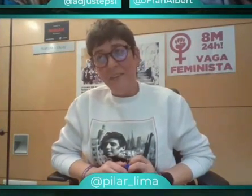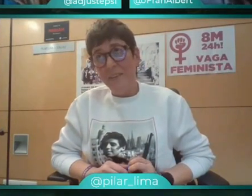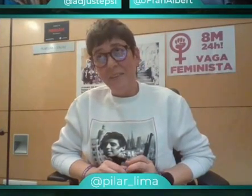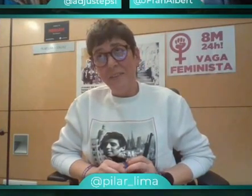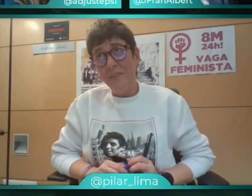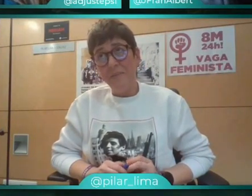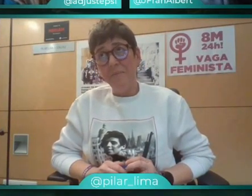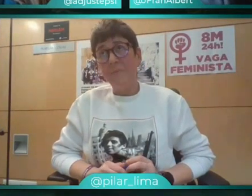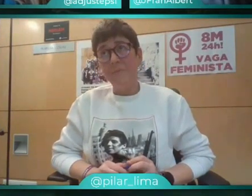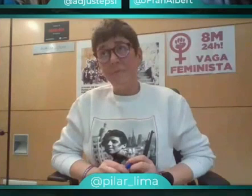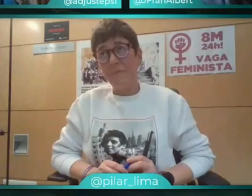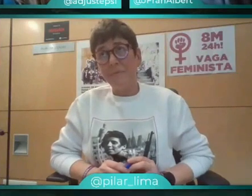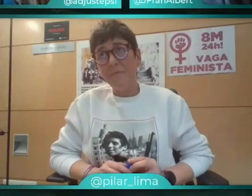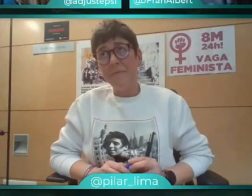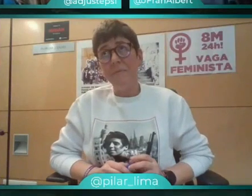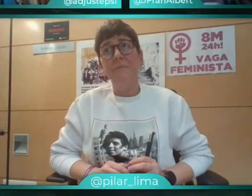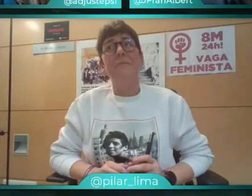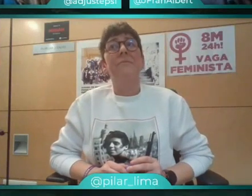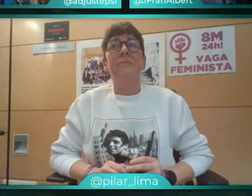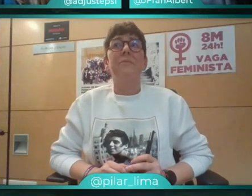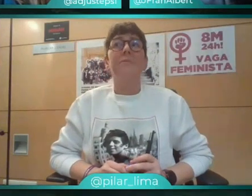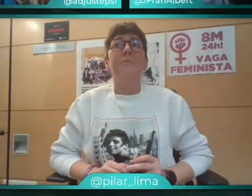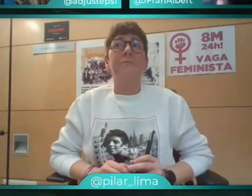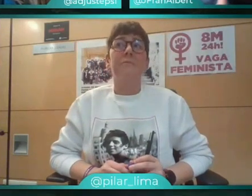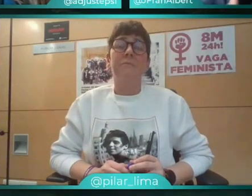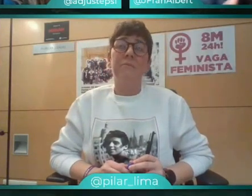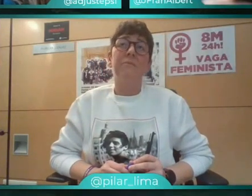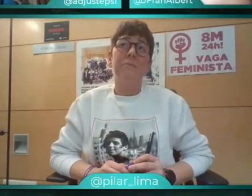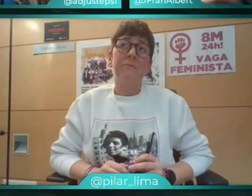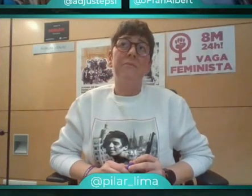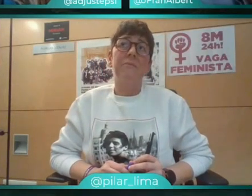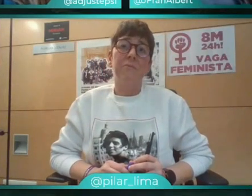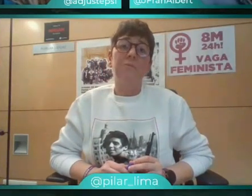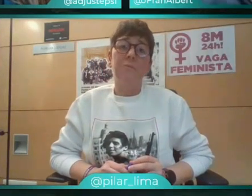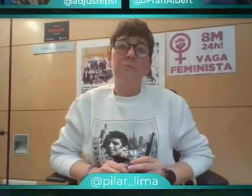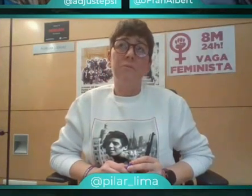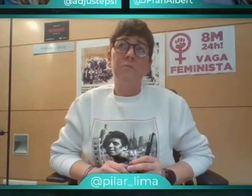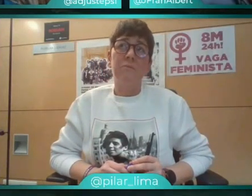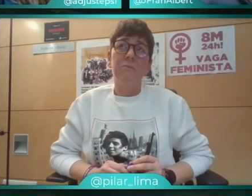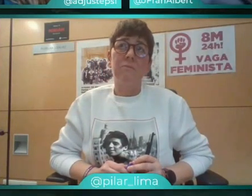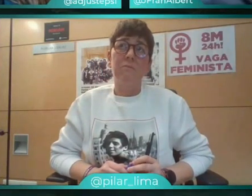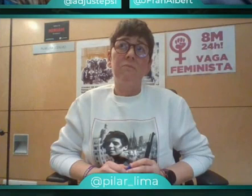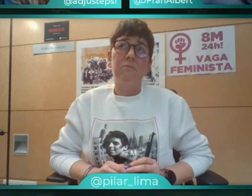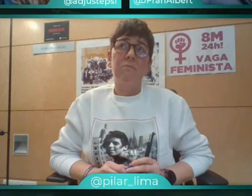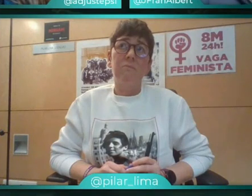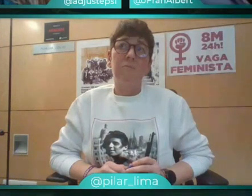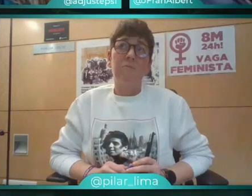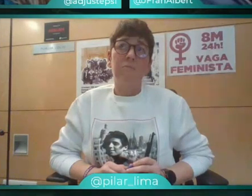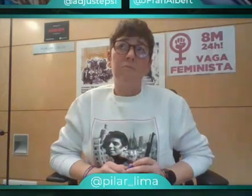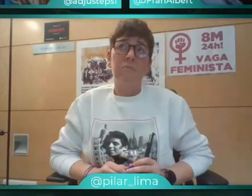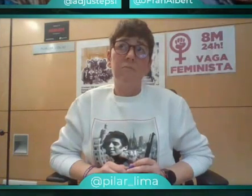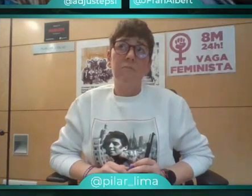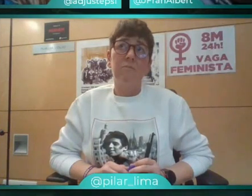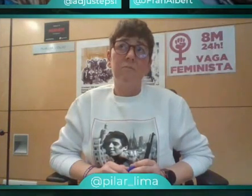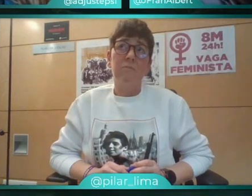vertebrando a las teorías de la conspiración y efectivamente ya el otro día cuando salió por la tele cuando ya fue exagerado ya